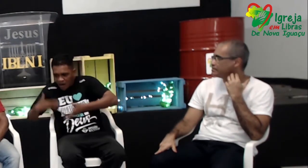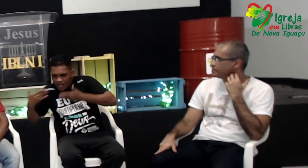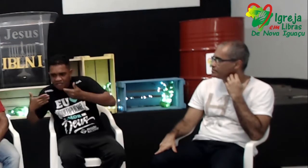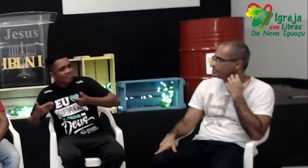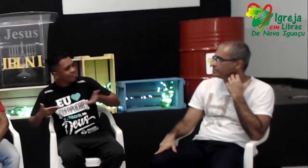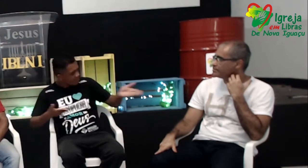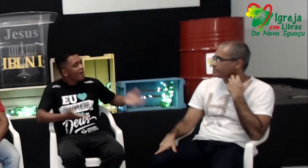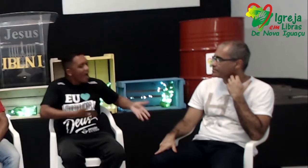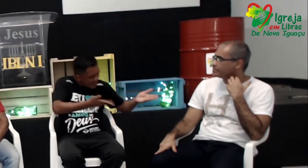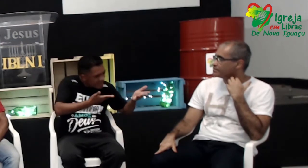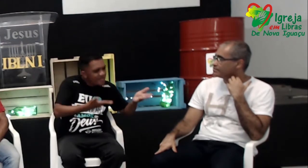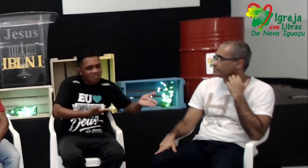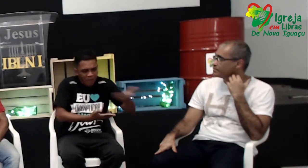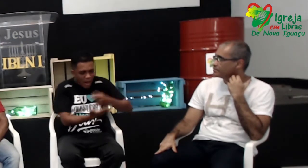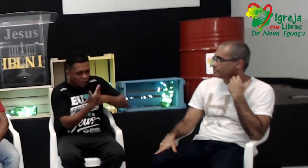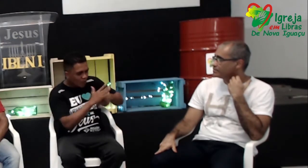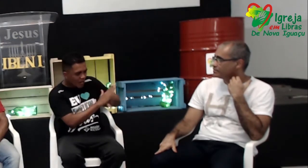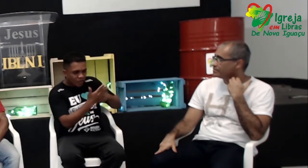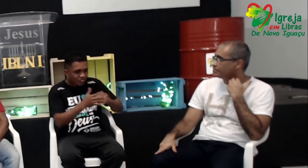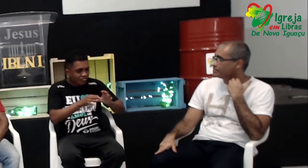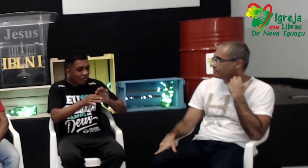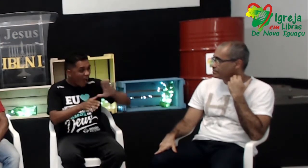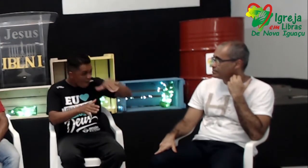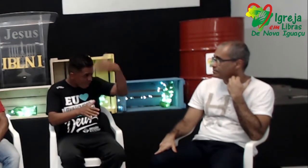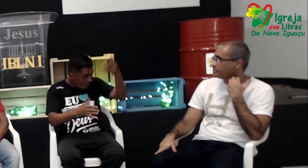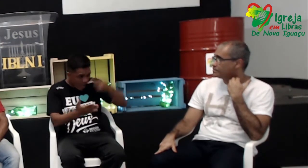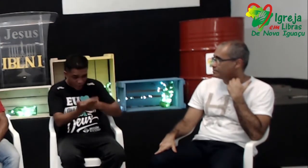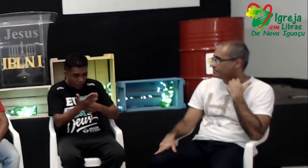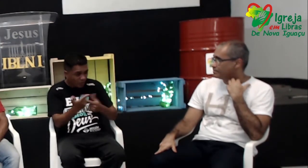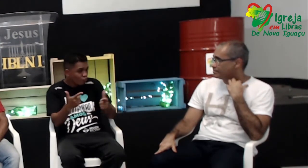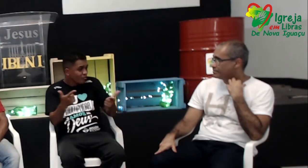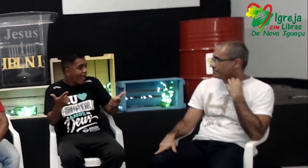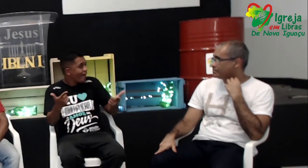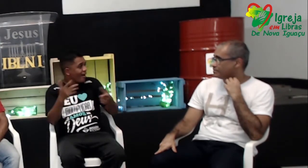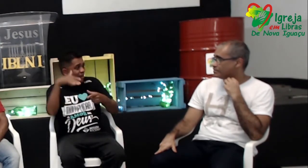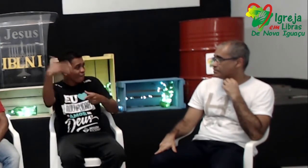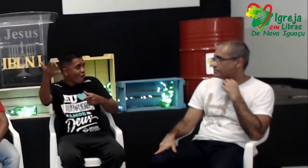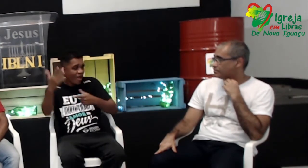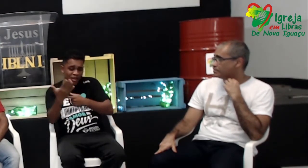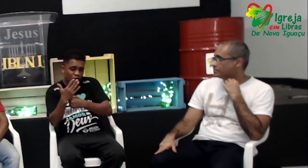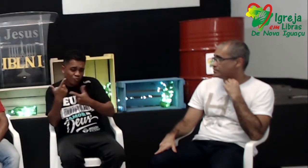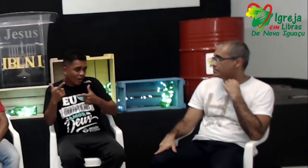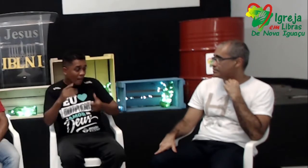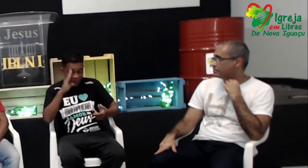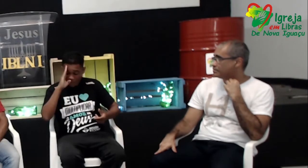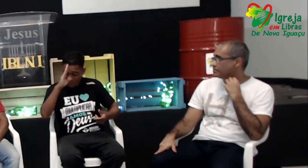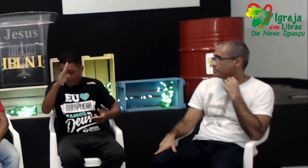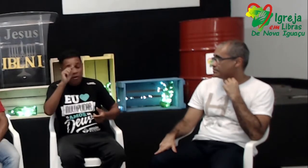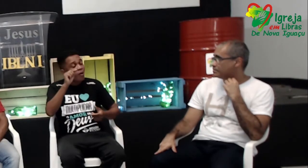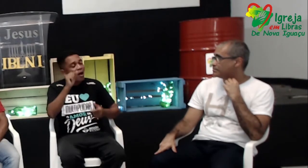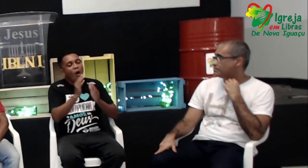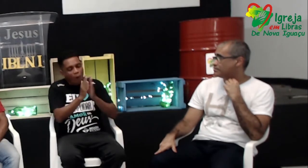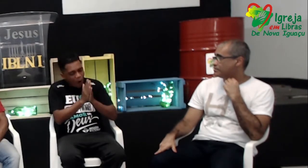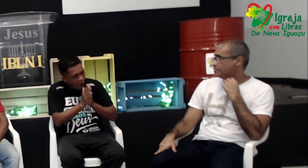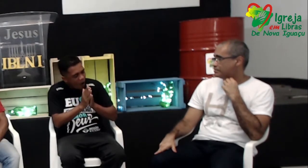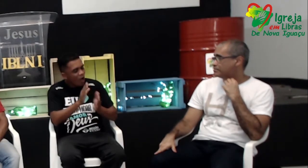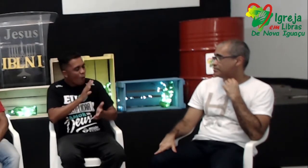unidos e nos animarmos uns aos outros, mas se nós não estivermos na igreja, nós não vamos ter